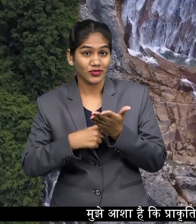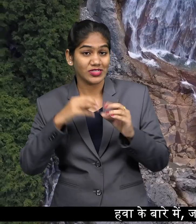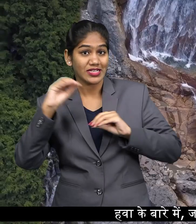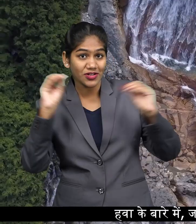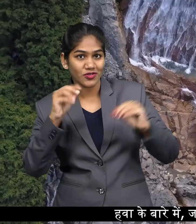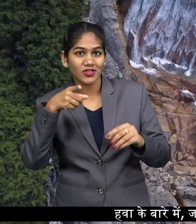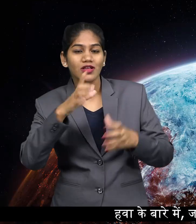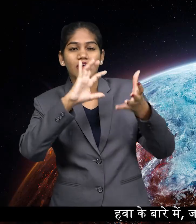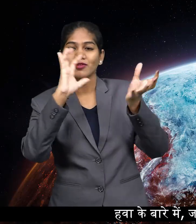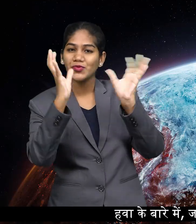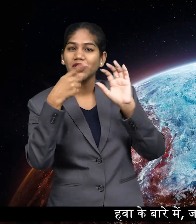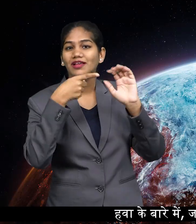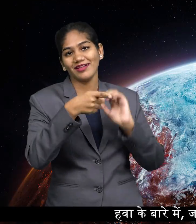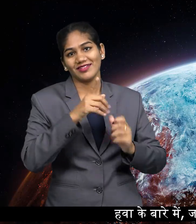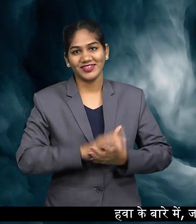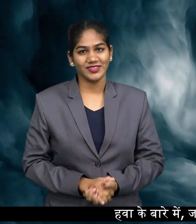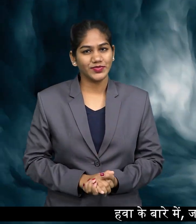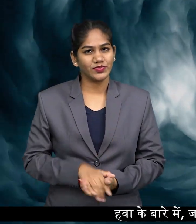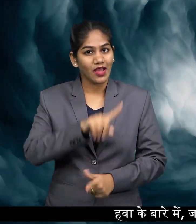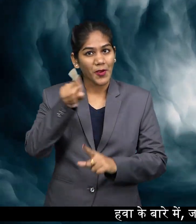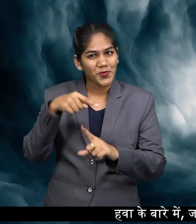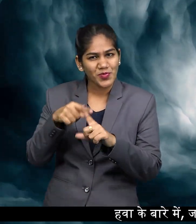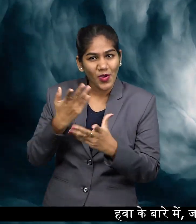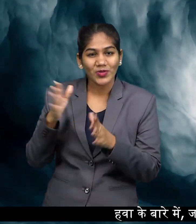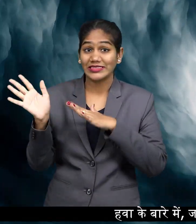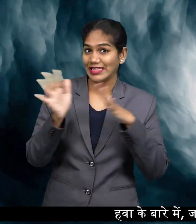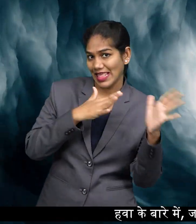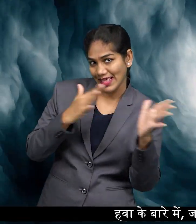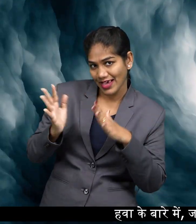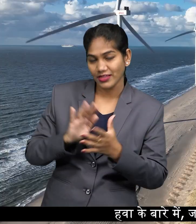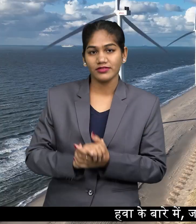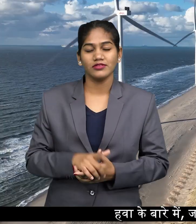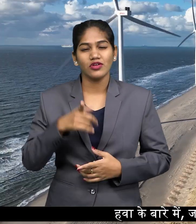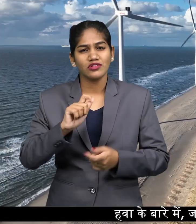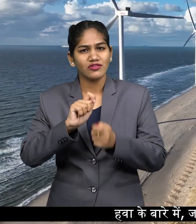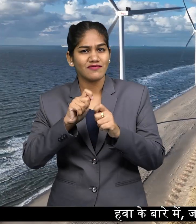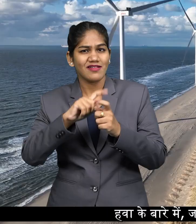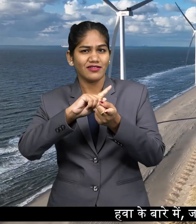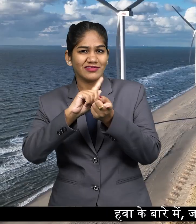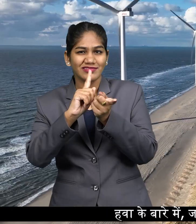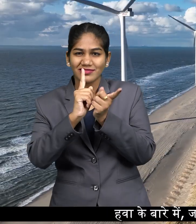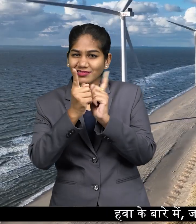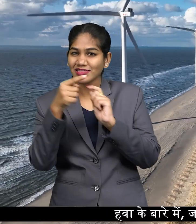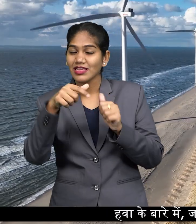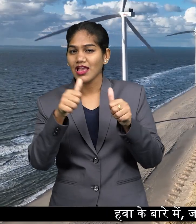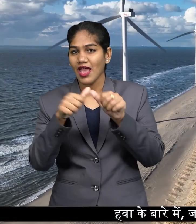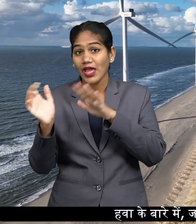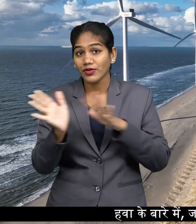संसाधनों, हवा के बारे में, जलवायु नियंत्रण में वायुमंडल की भूमिका और